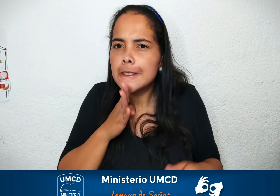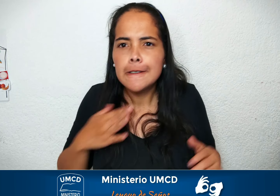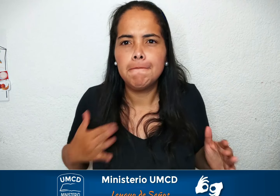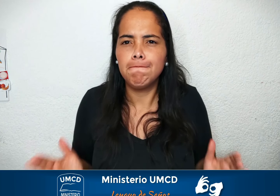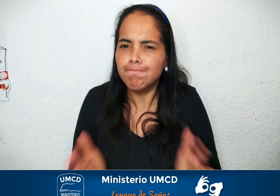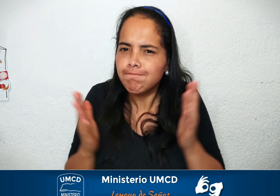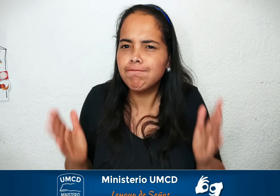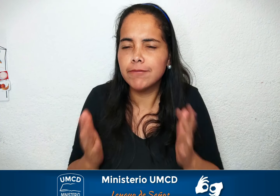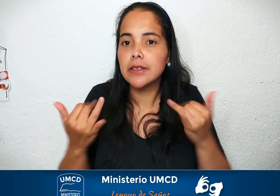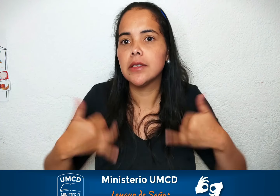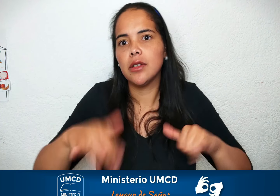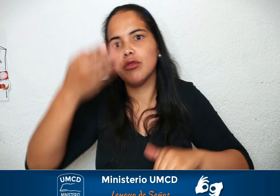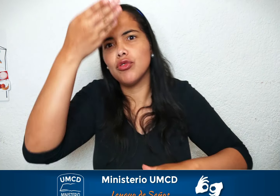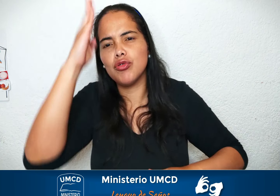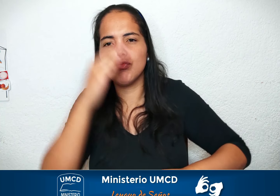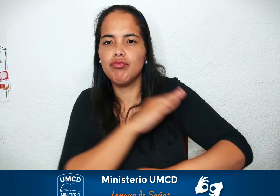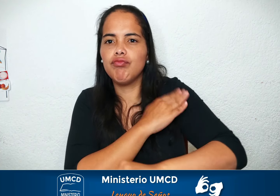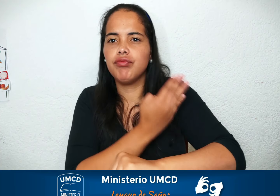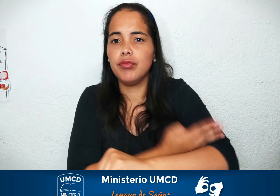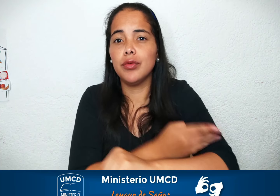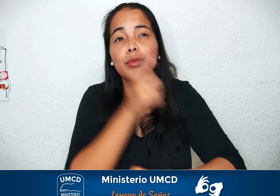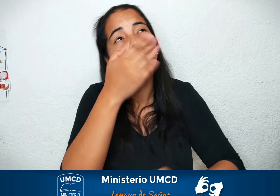es poder de Dios.